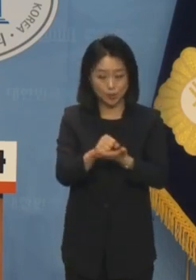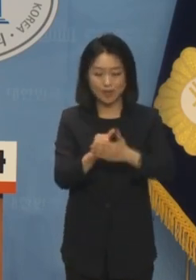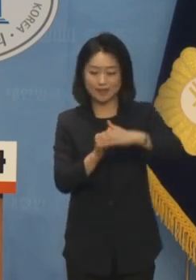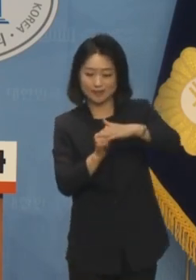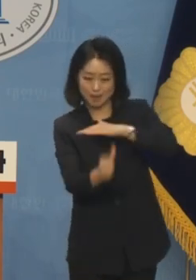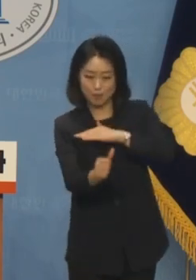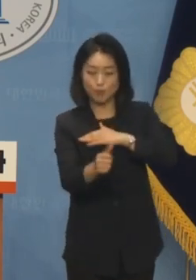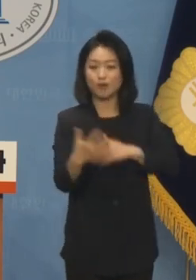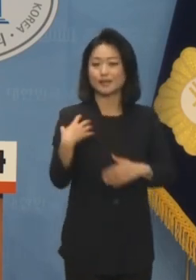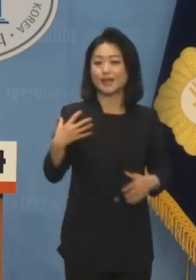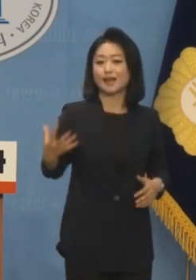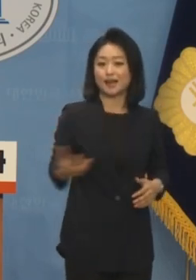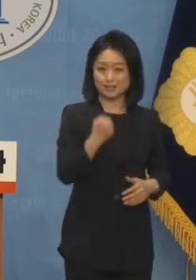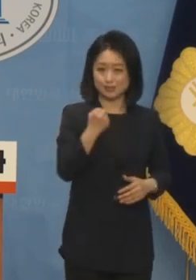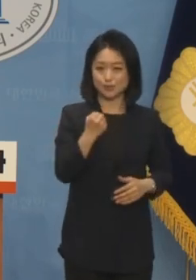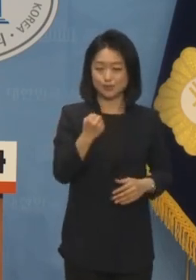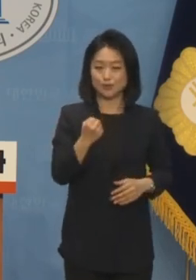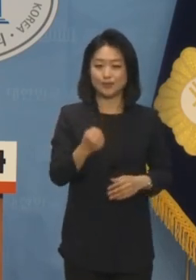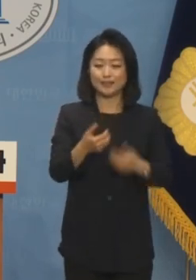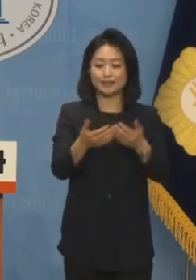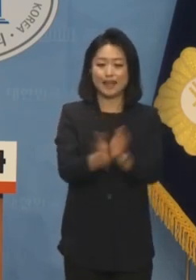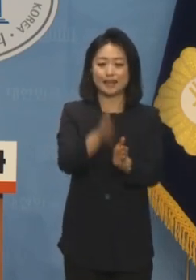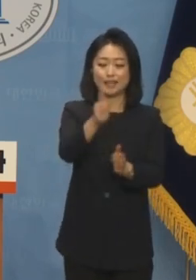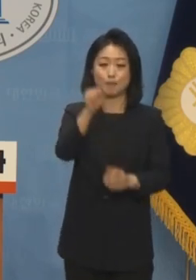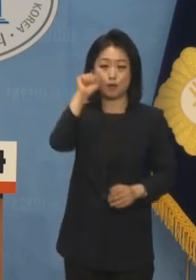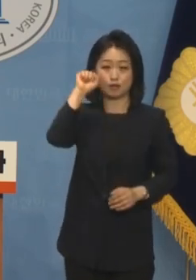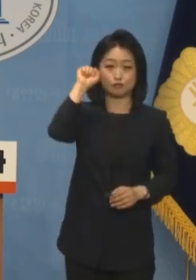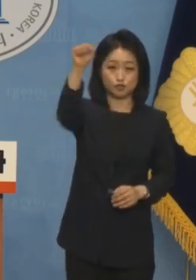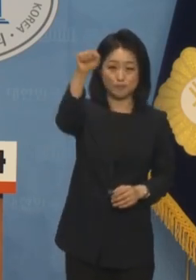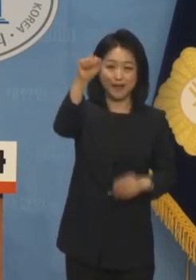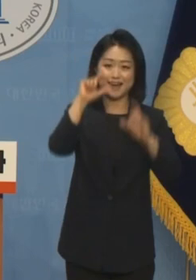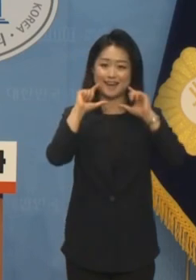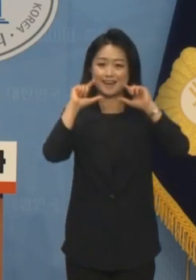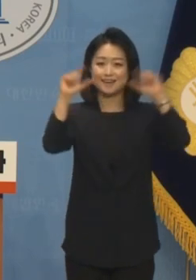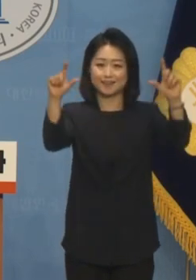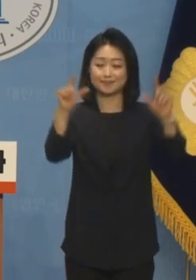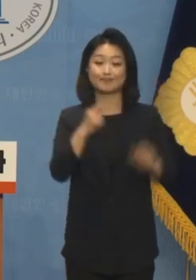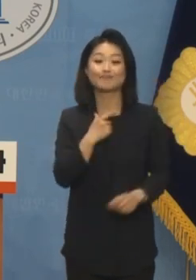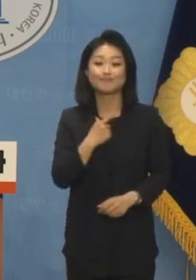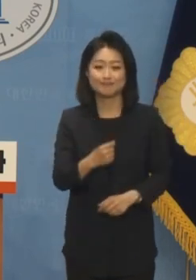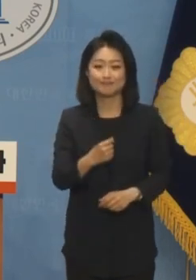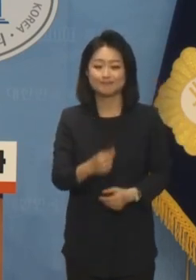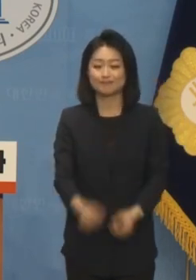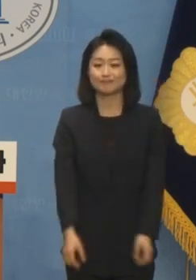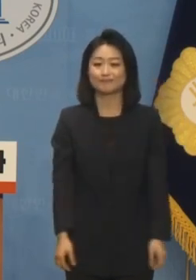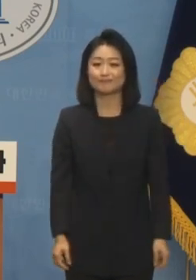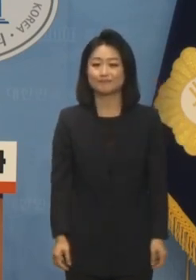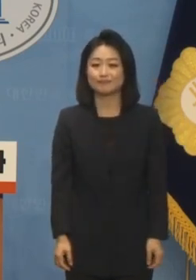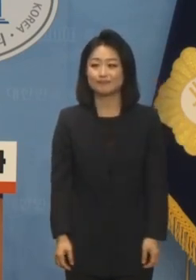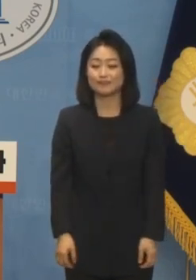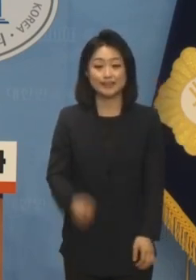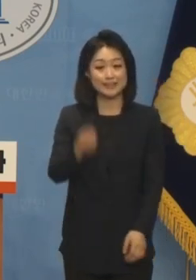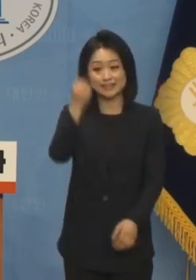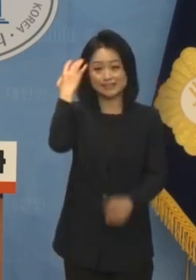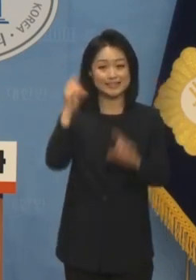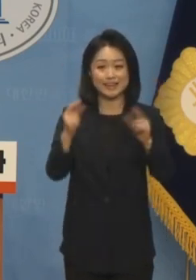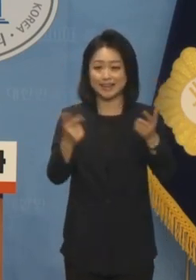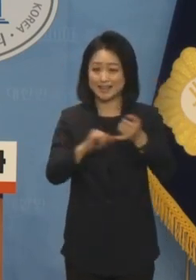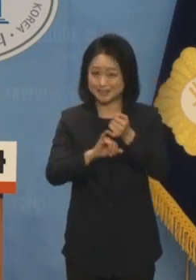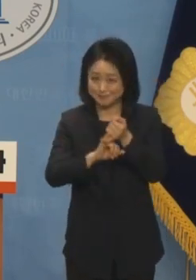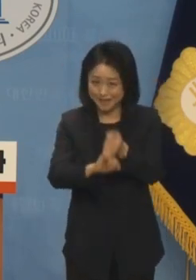대표하는 마음으로 이번 개혁신당 당대표 선거에 당당히 나섭니다. 잊지